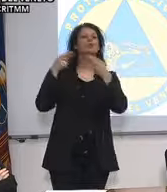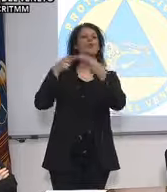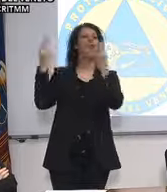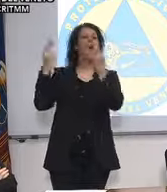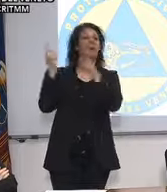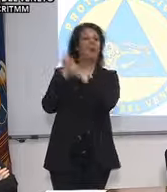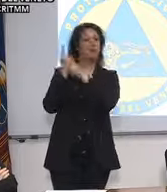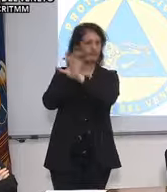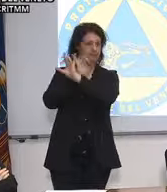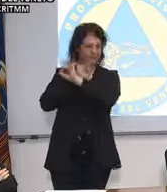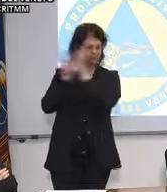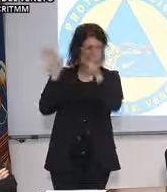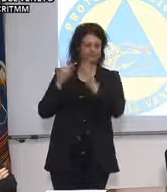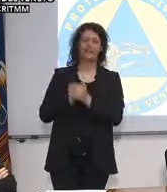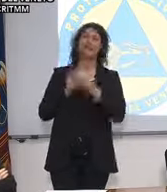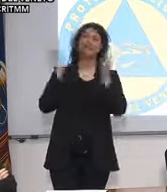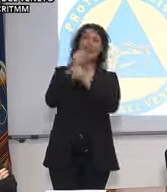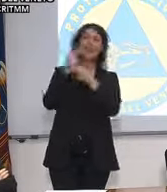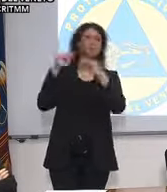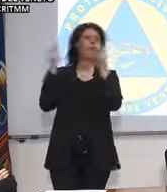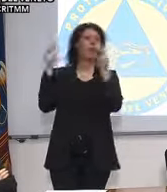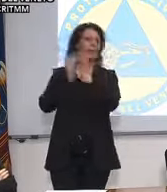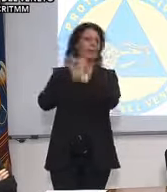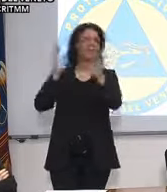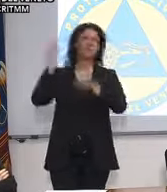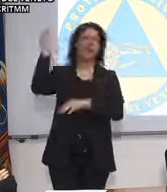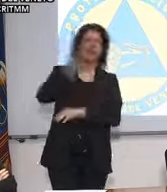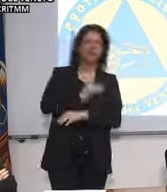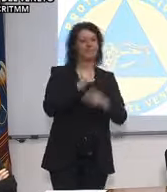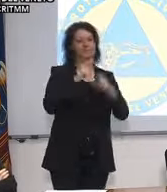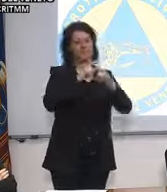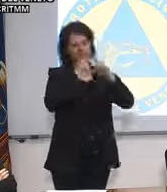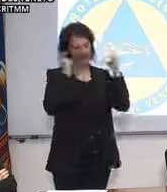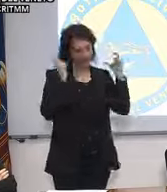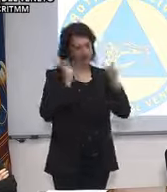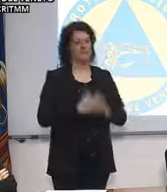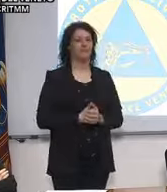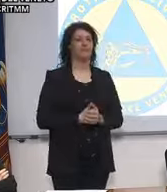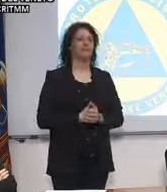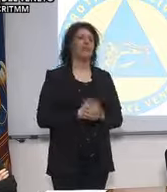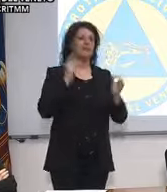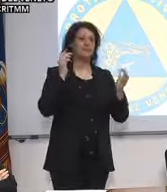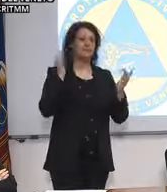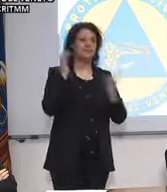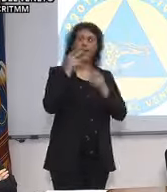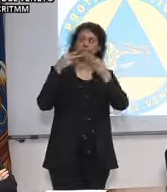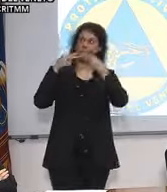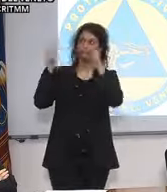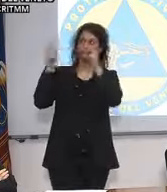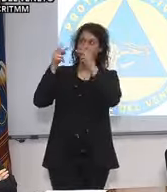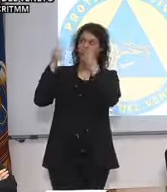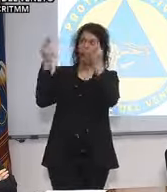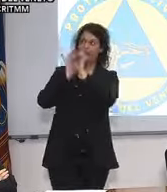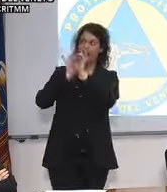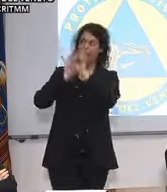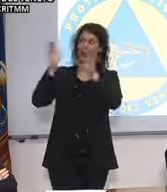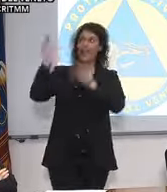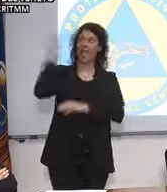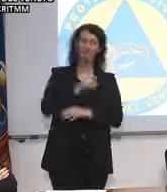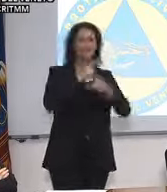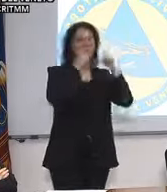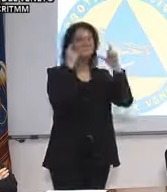Se sbloccano quella arrivano le mascherine da fuori e quindi sono mascherine che si trovano sul mercato anche a prezzi molto